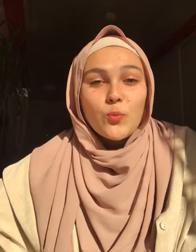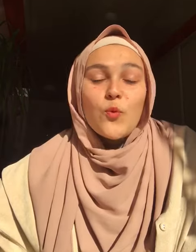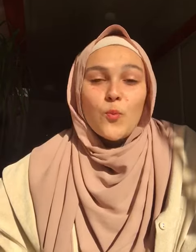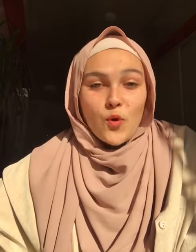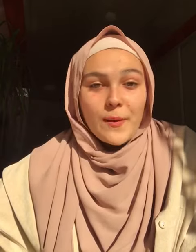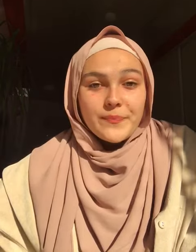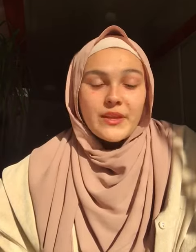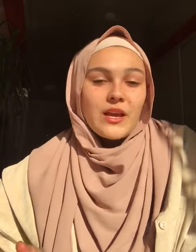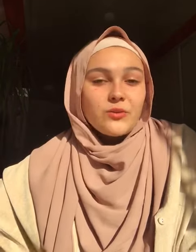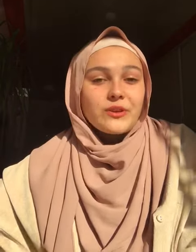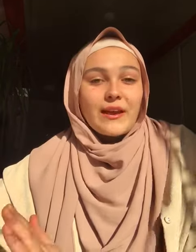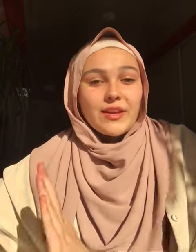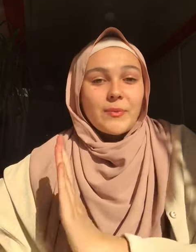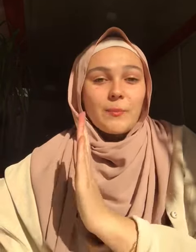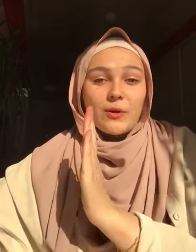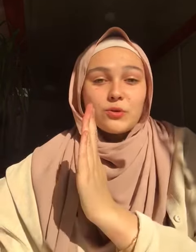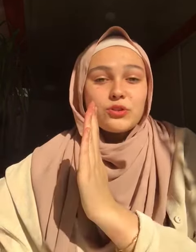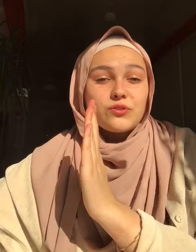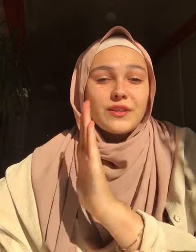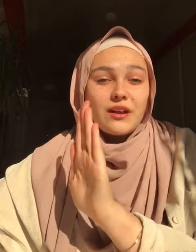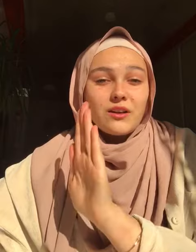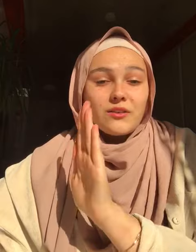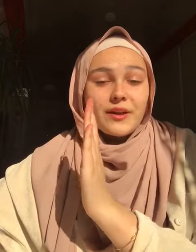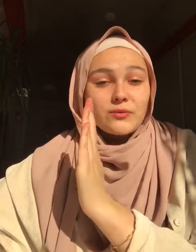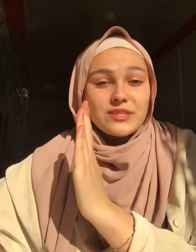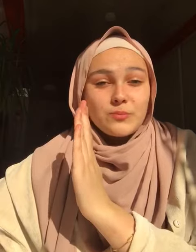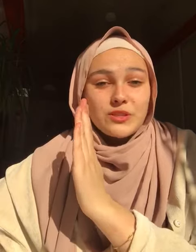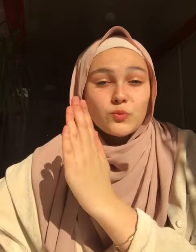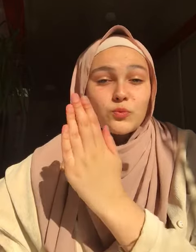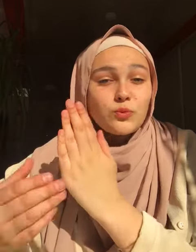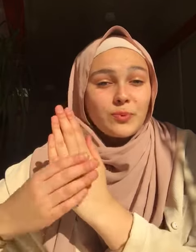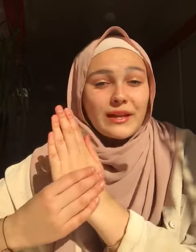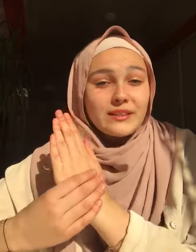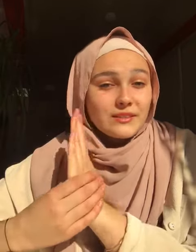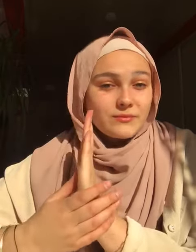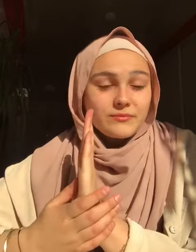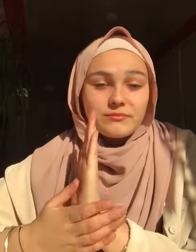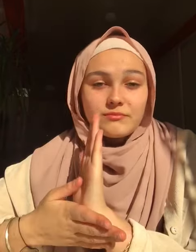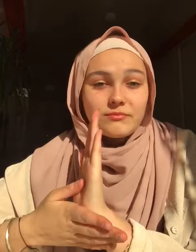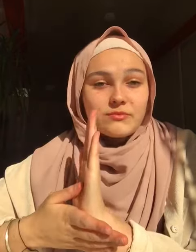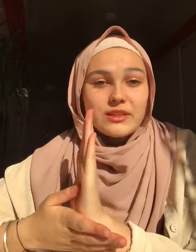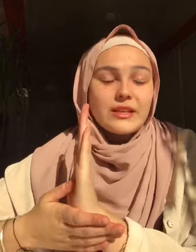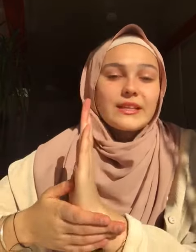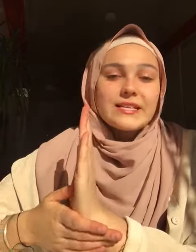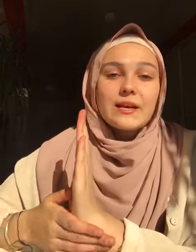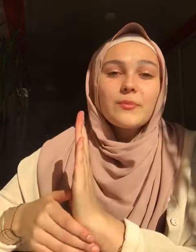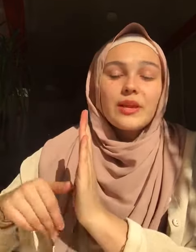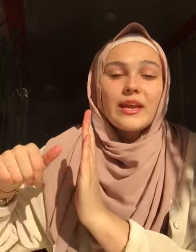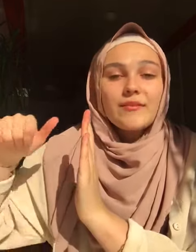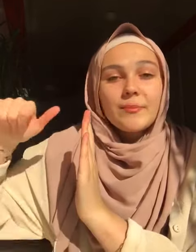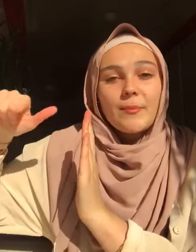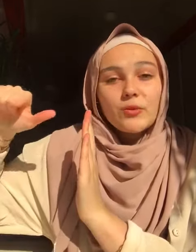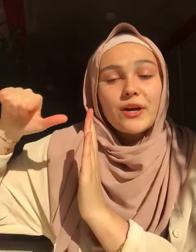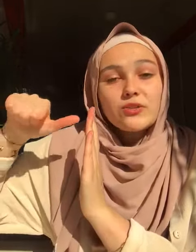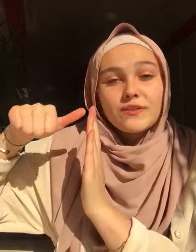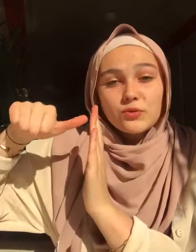mot « moi ». Donc avec ma main gauche, je viens faire une disposition toute plate, très, très simple. Et avec ma main droite, je viens